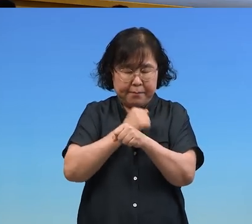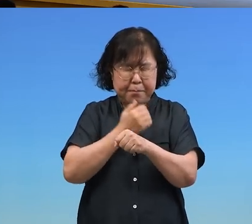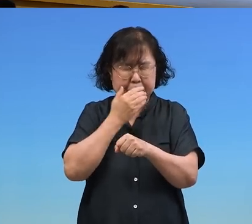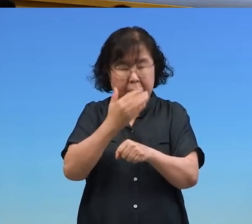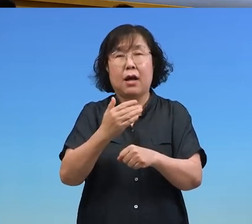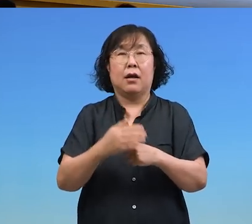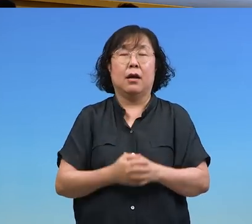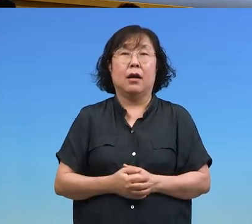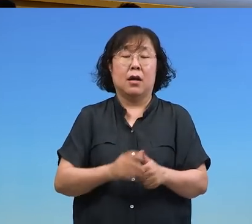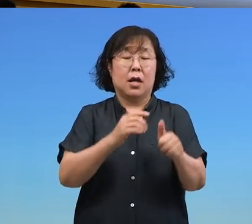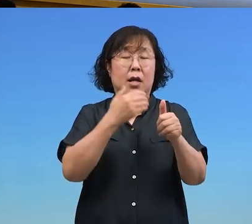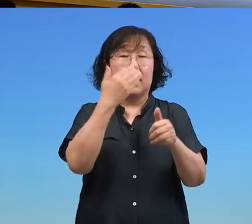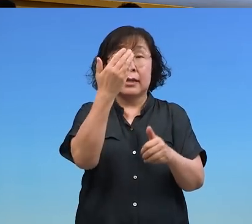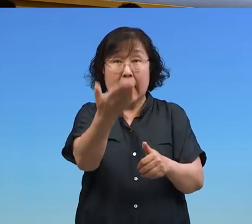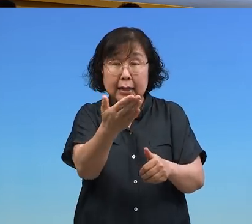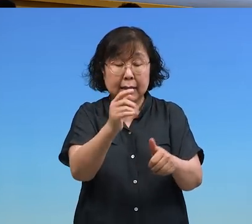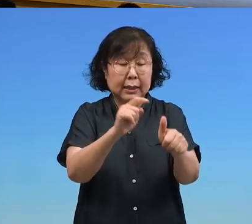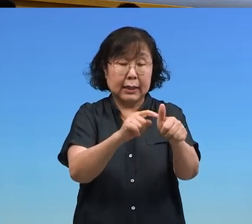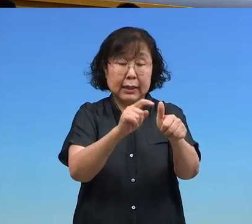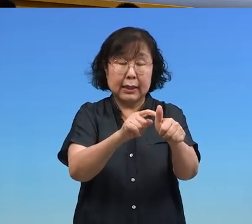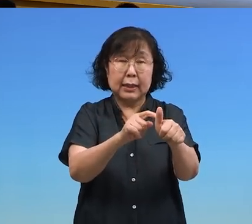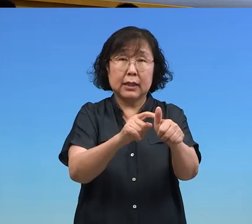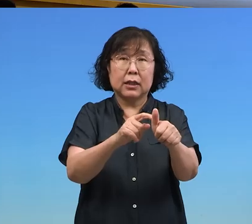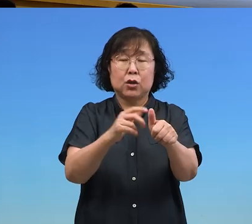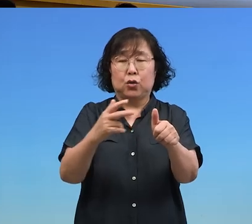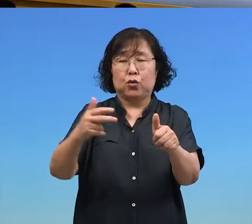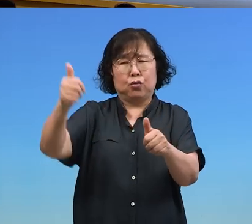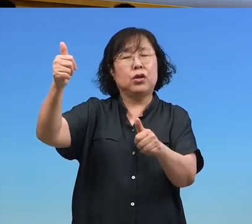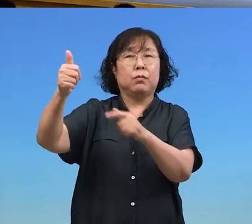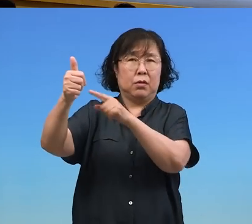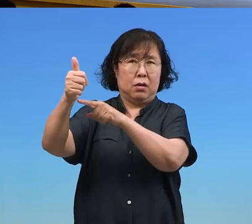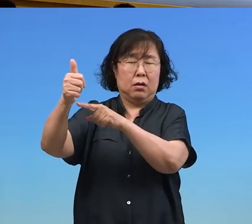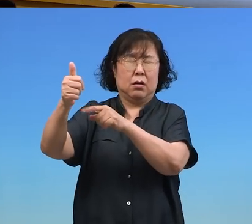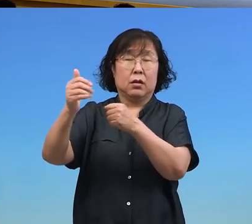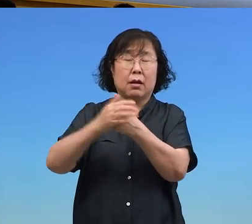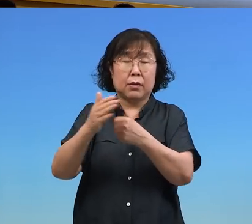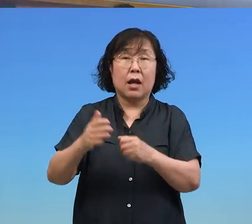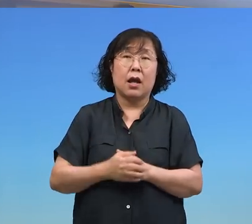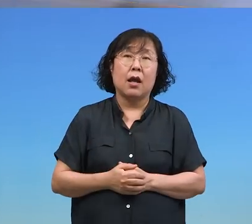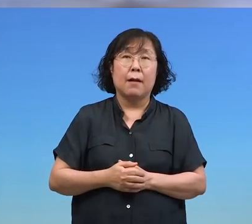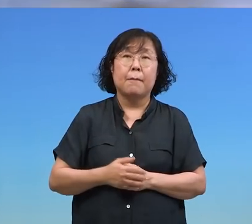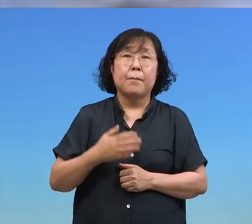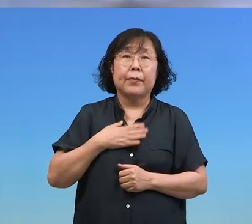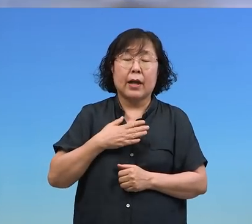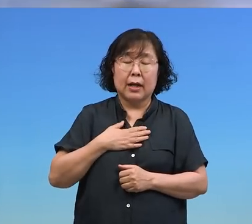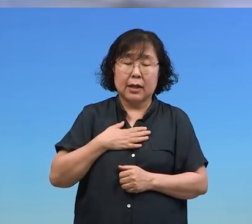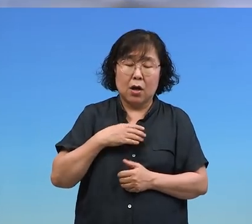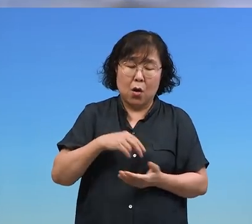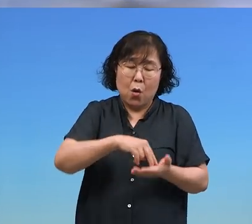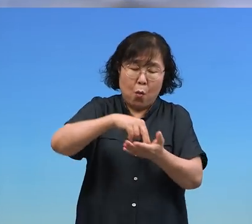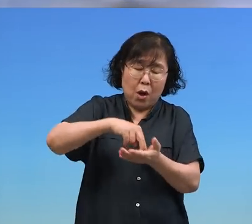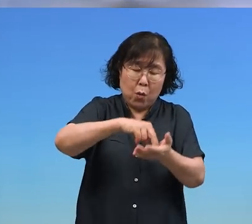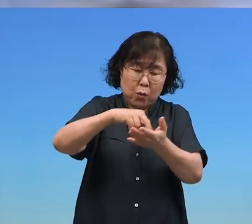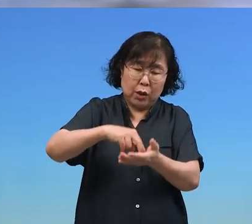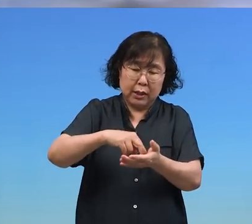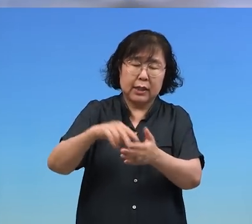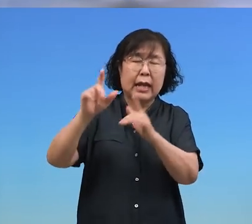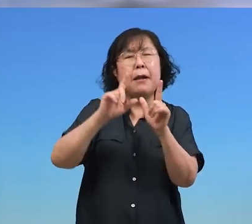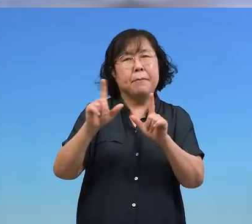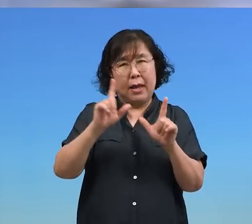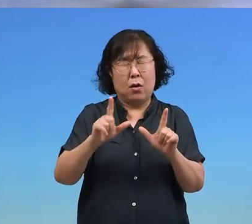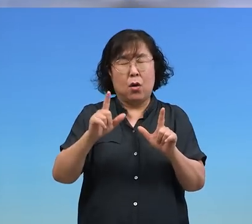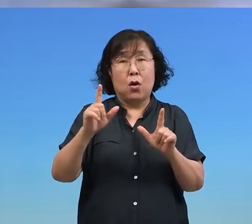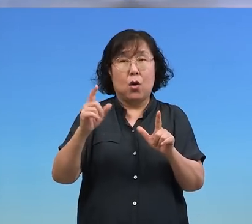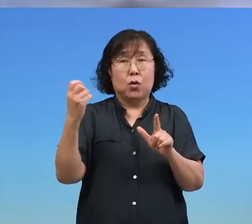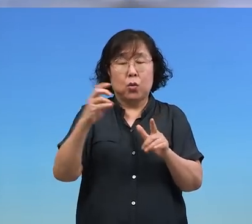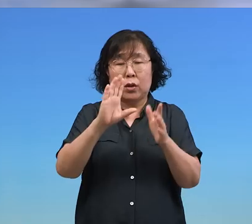당신은 주님 아닙니까 내 발등을 비추시는 주님이에요 그래서 때로는 참 외로운 것이 인생이고요